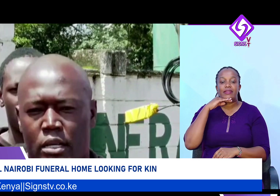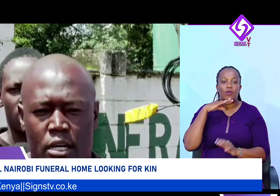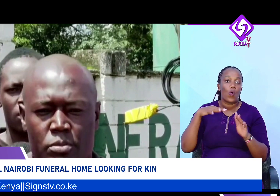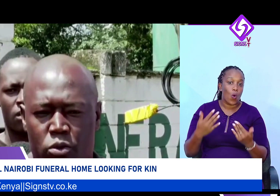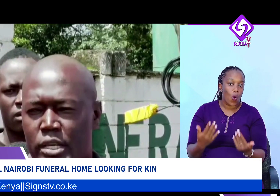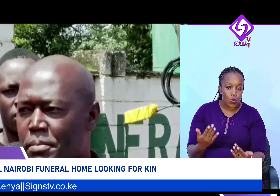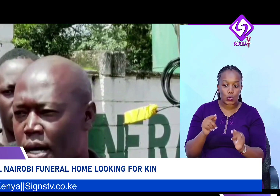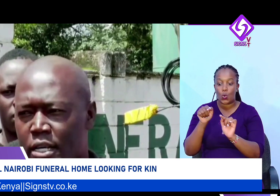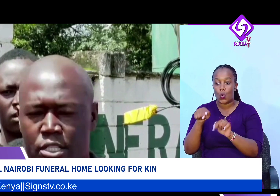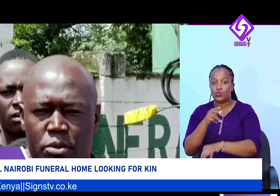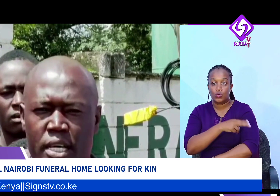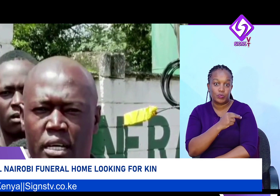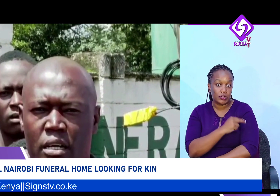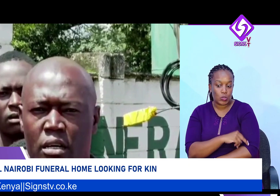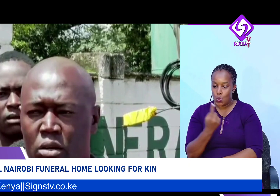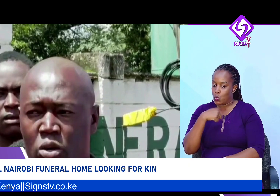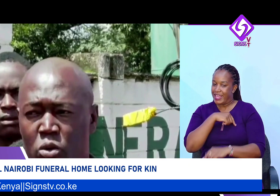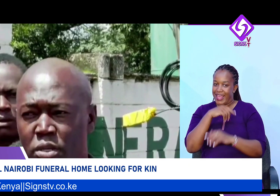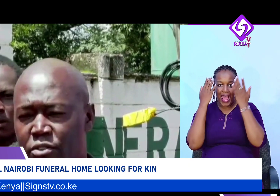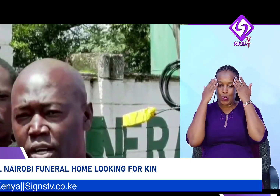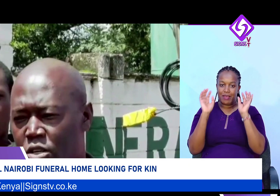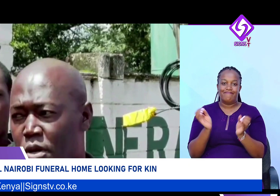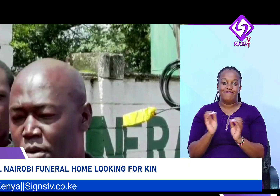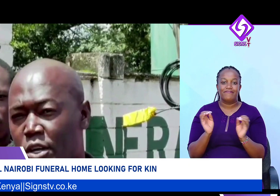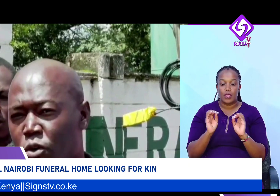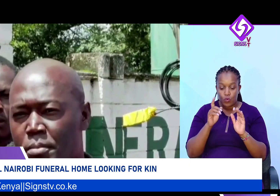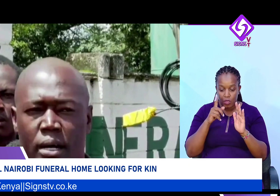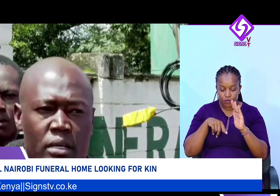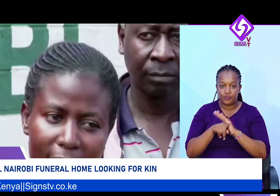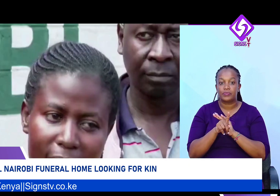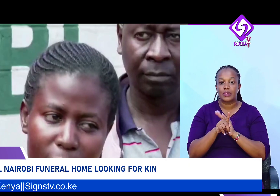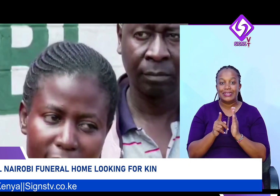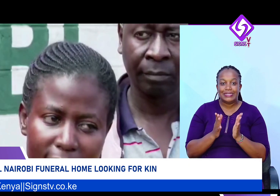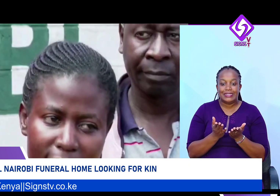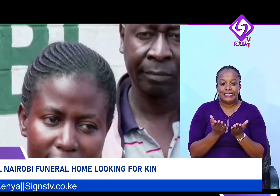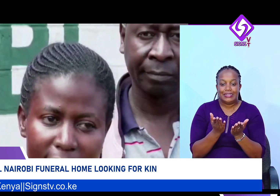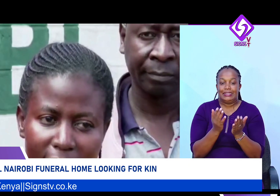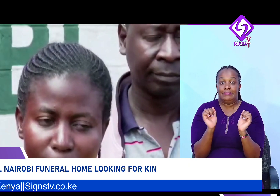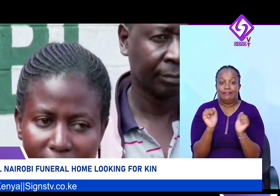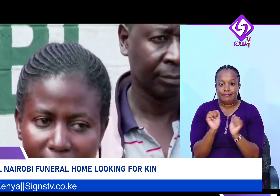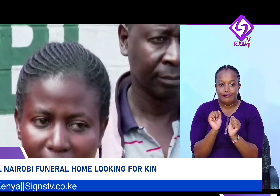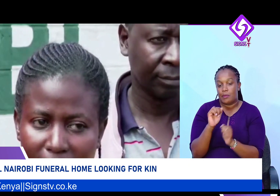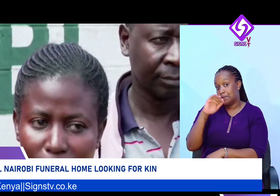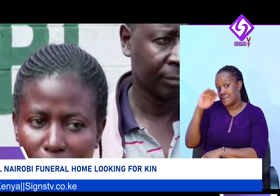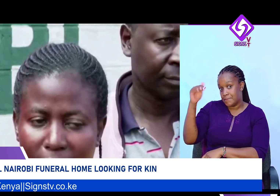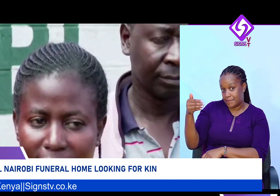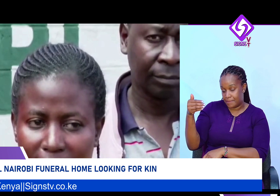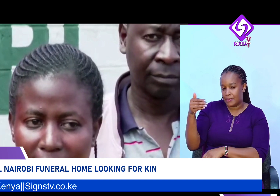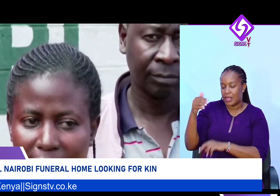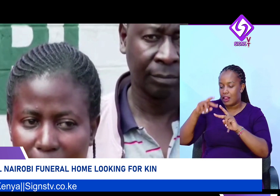Sasa tumekuja hapa City Mortuary kumtafuta na tumeambiwa yuko hapa. Kitu saa 6 tena nikampigia, uko aje?